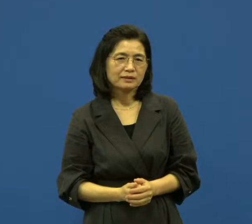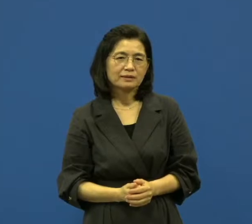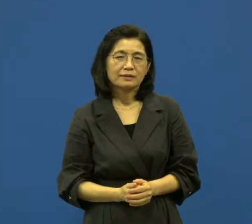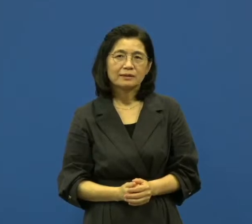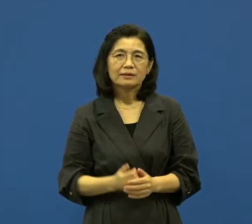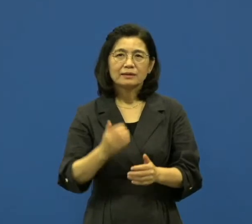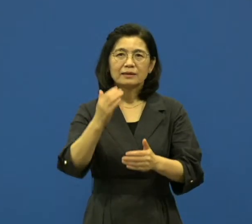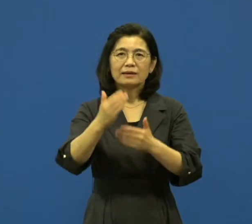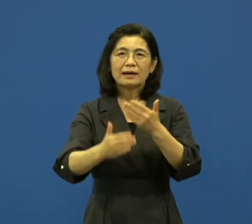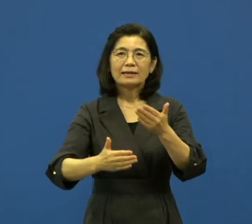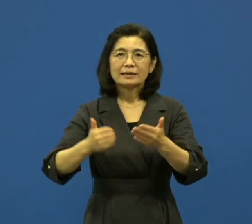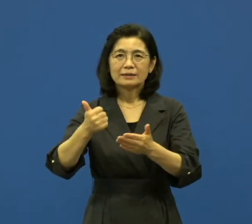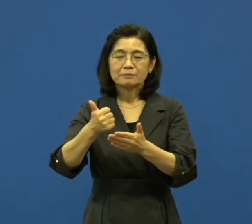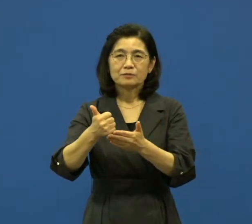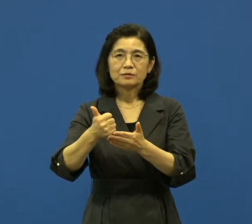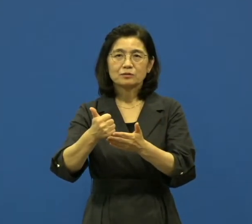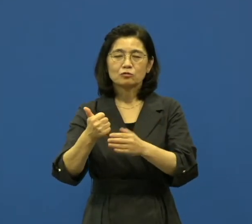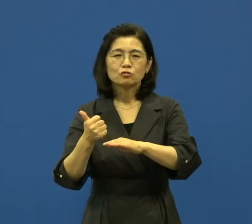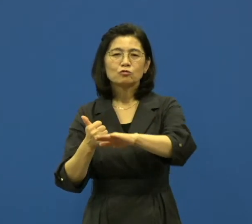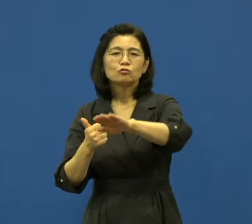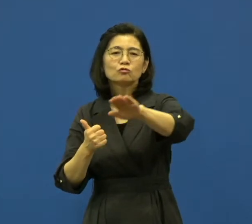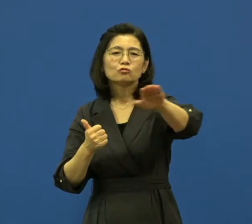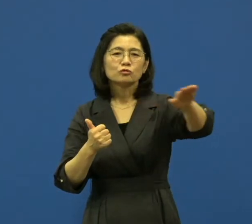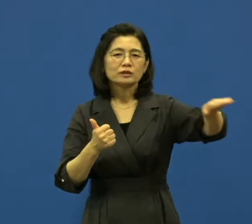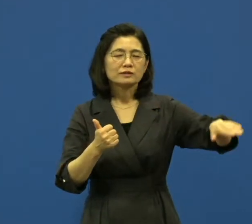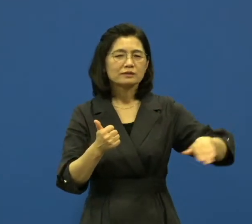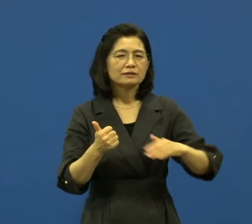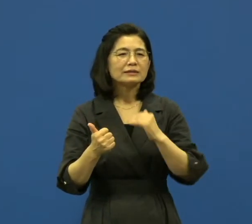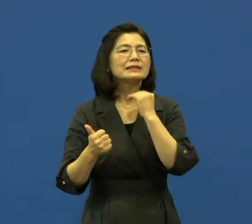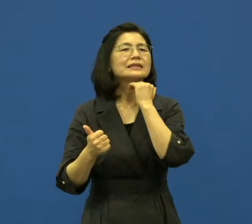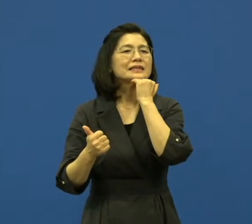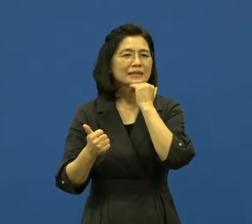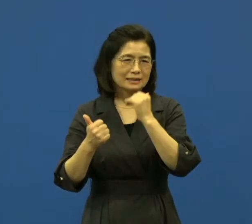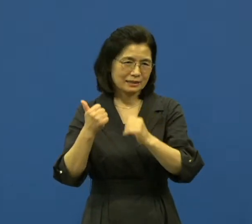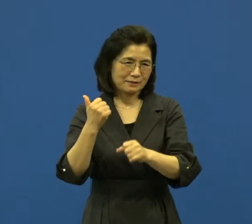하나님은 우리를 기다리게 하십니다.